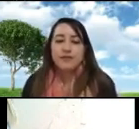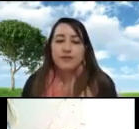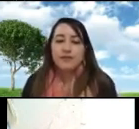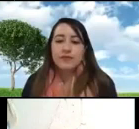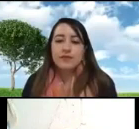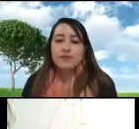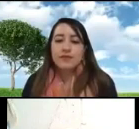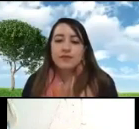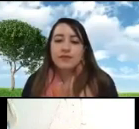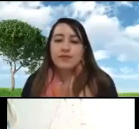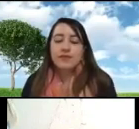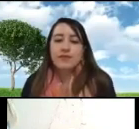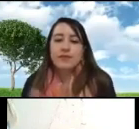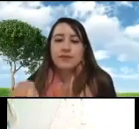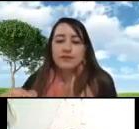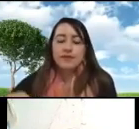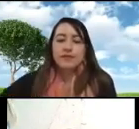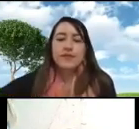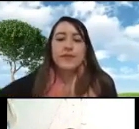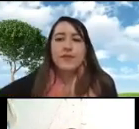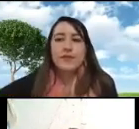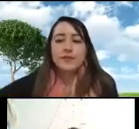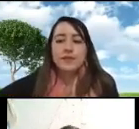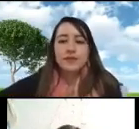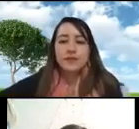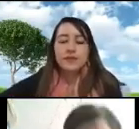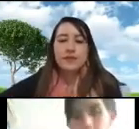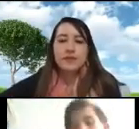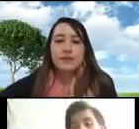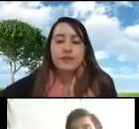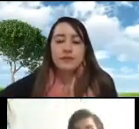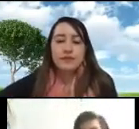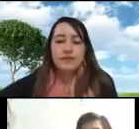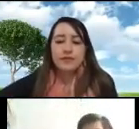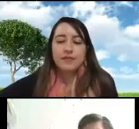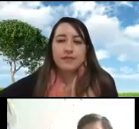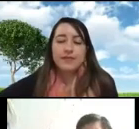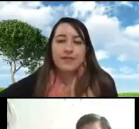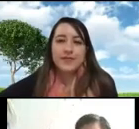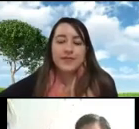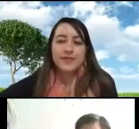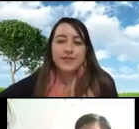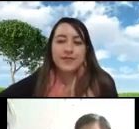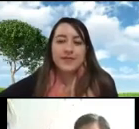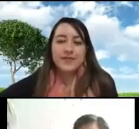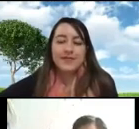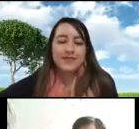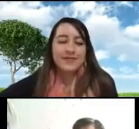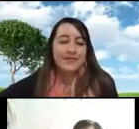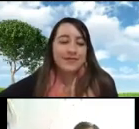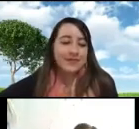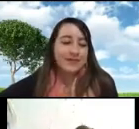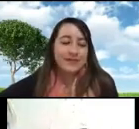son ganadores porque se dieron la oportunidad y porque le echaron muchas ganas. Sin embargo, Steph, a mí me gustaría saber cómo quedó esa tabla